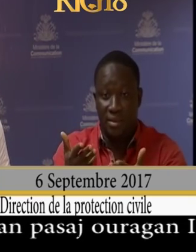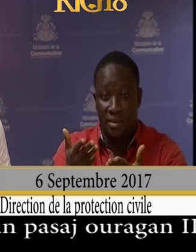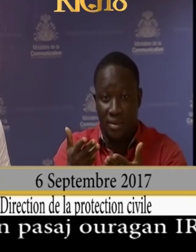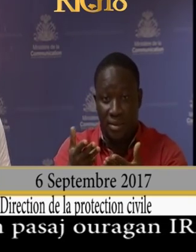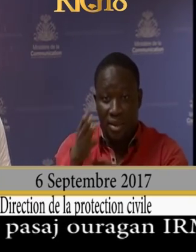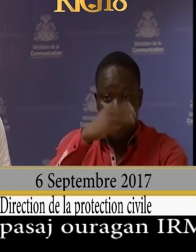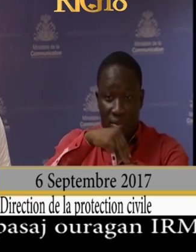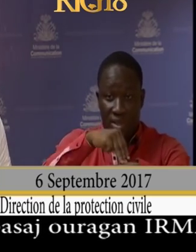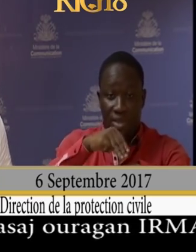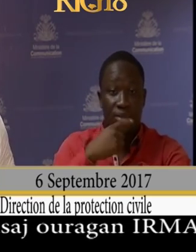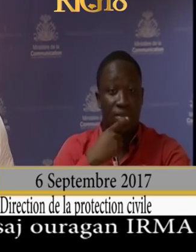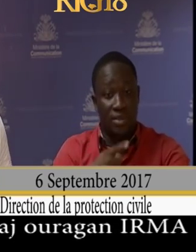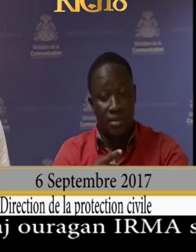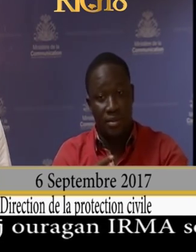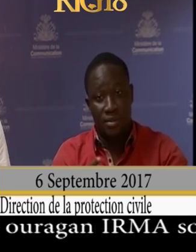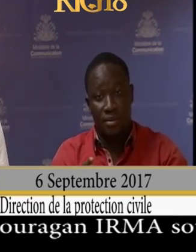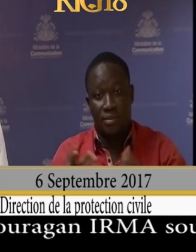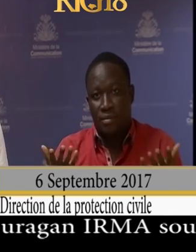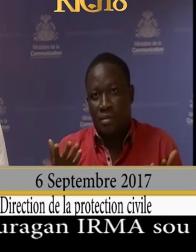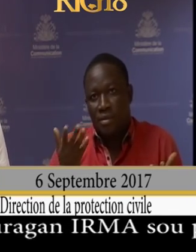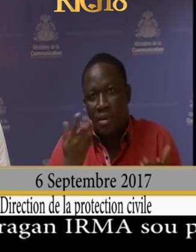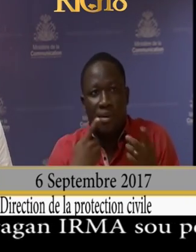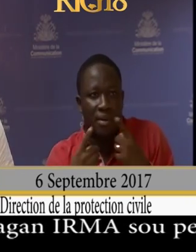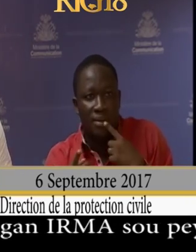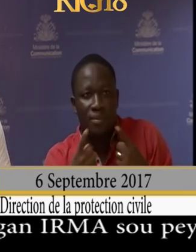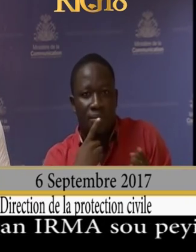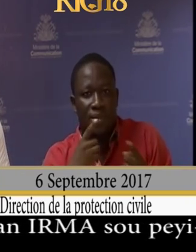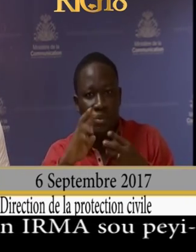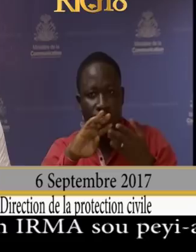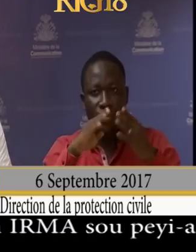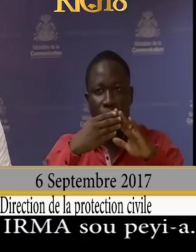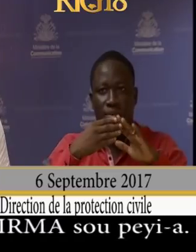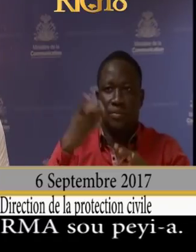décliné qui autorité que yo n'a parlé là au niveau de région